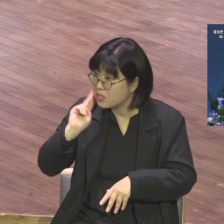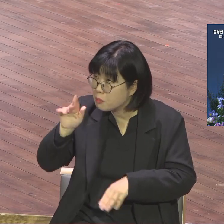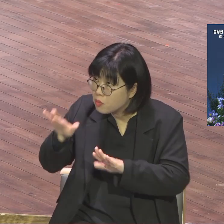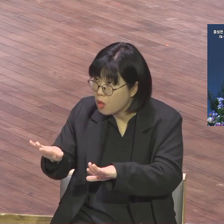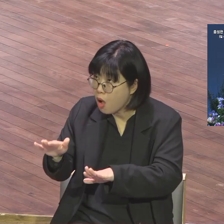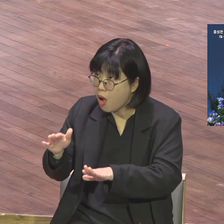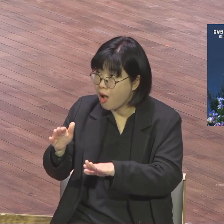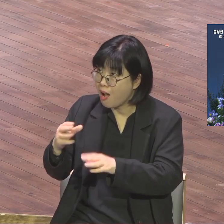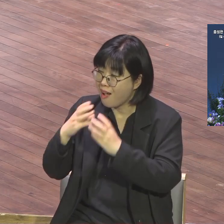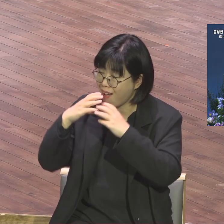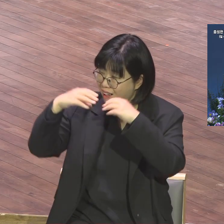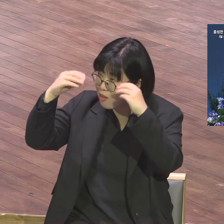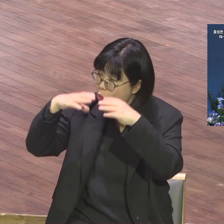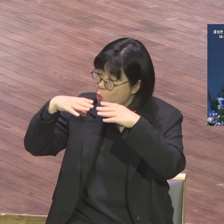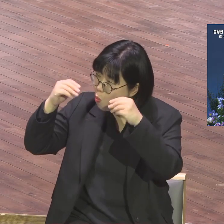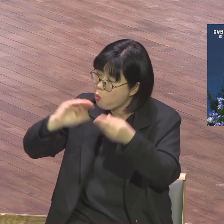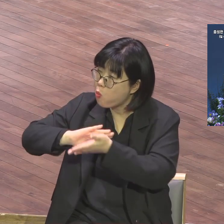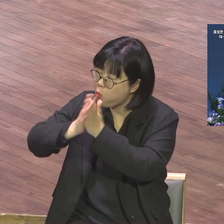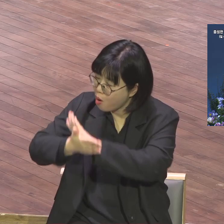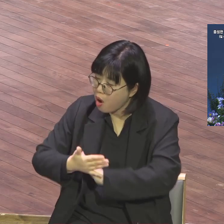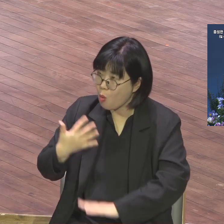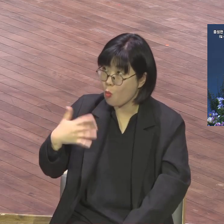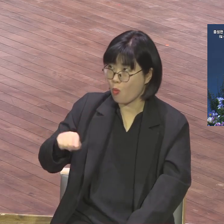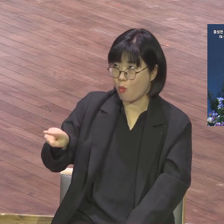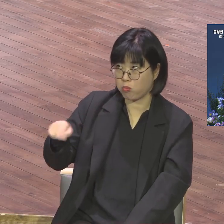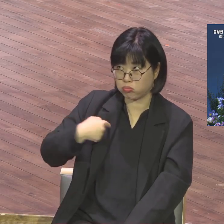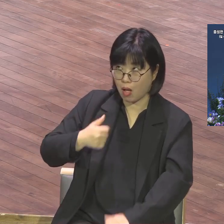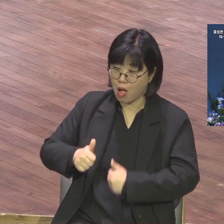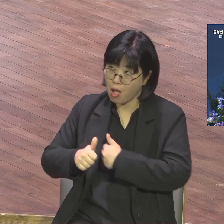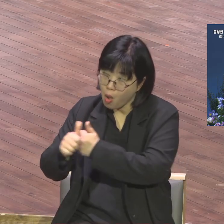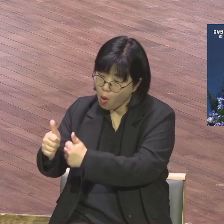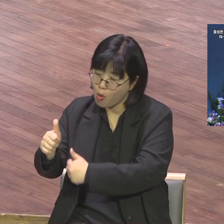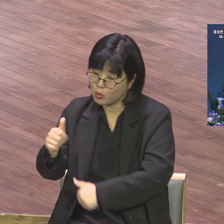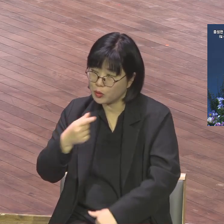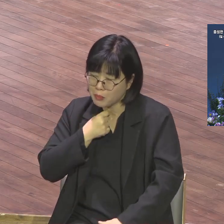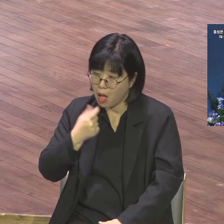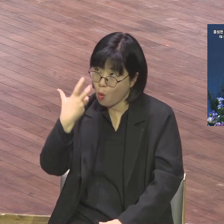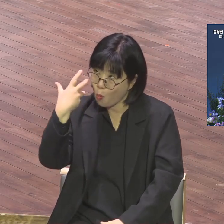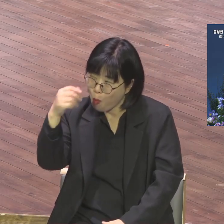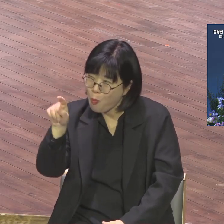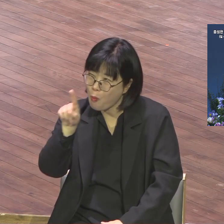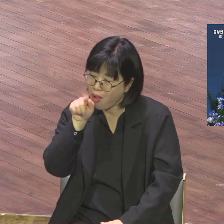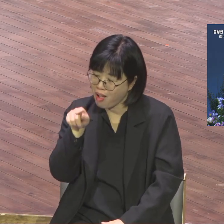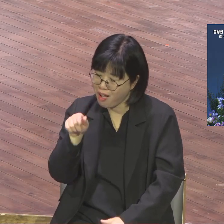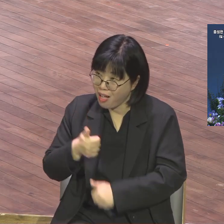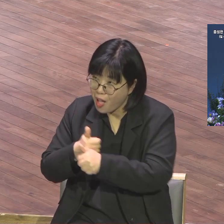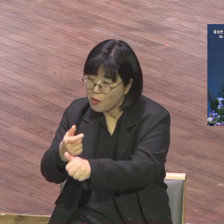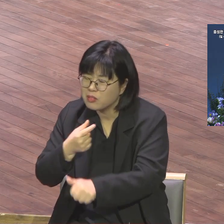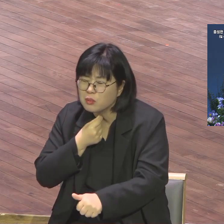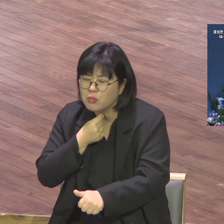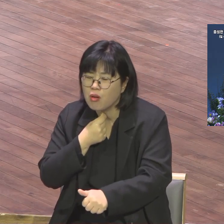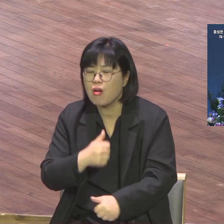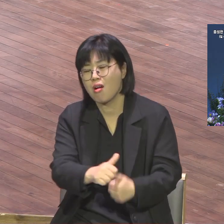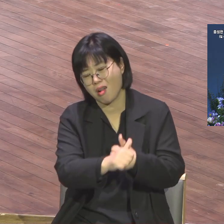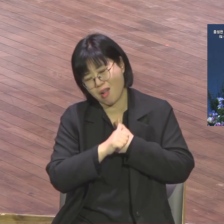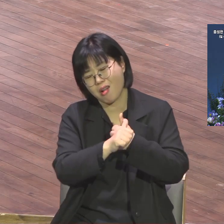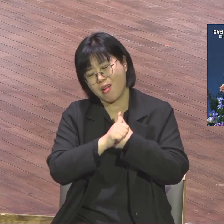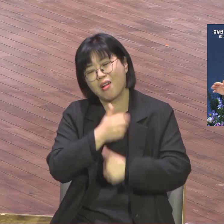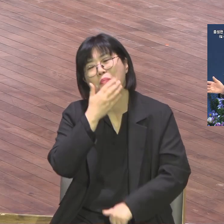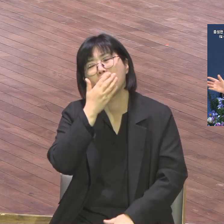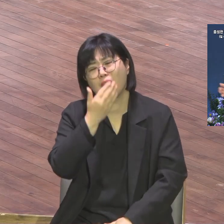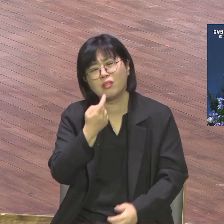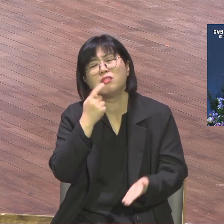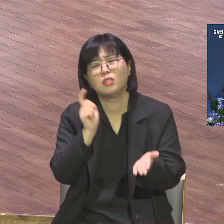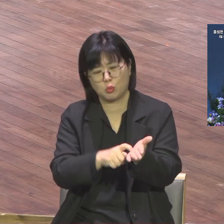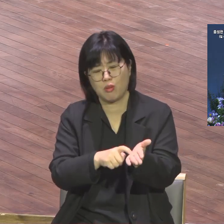그렇게 딱 교회가 화가 되어지는 이런 회복이 쫙 일어나니까 주의 사람들에게 영향 입히게 되니까 단계적으로